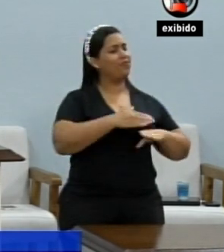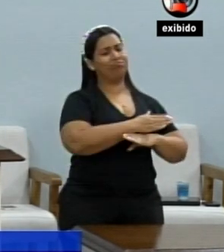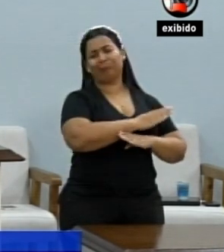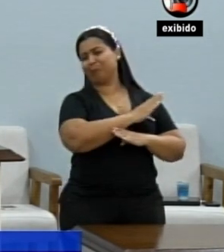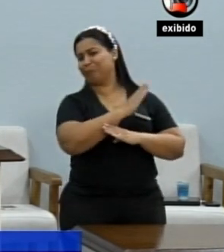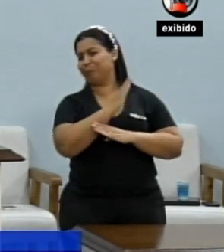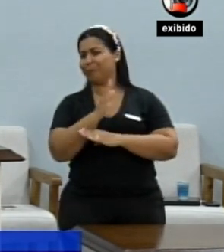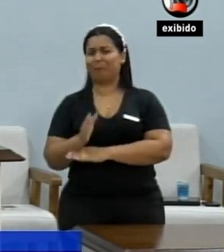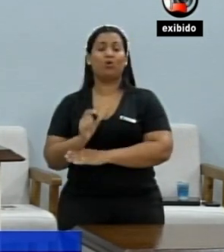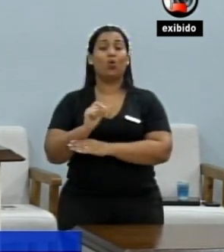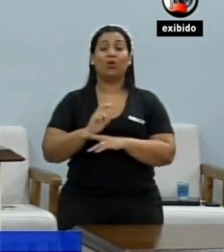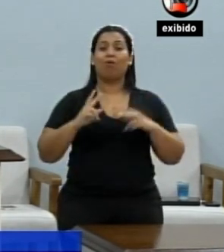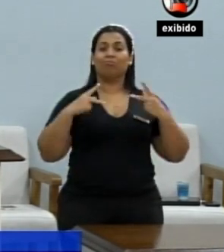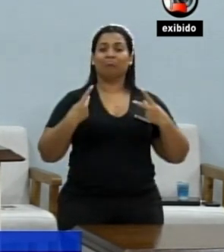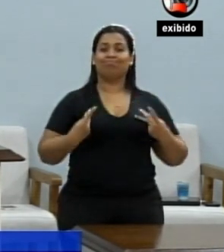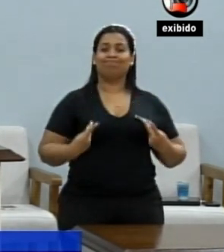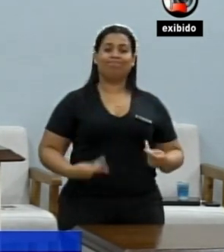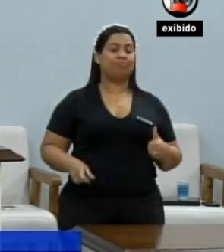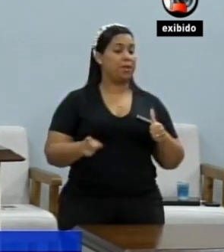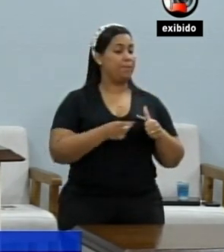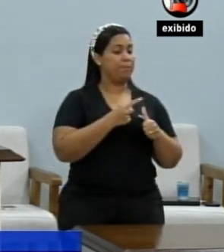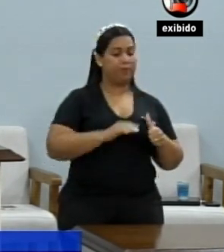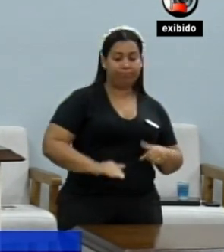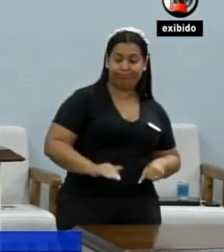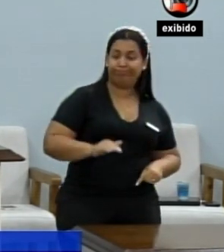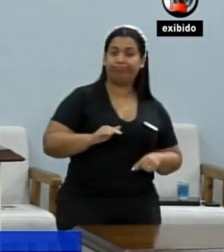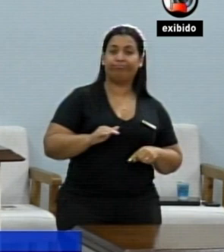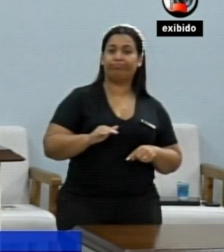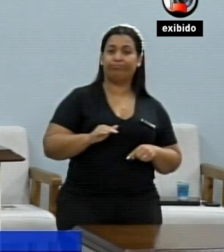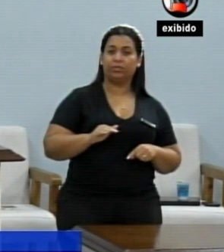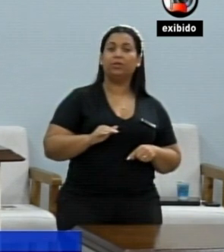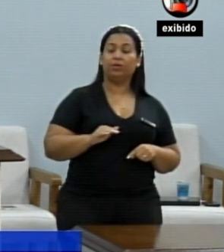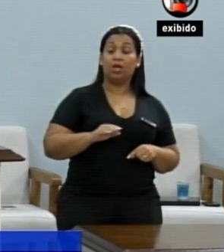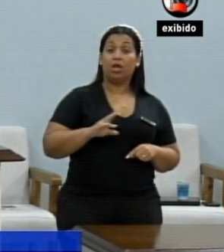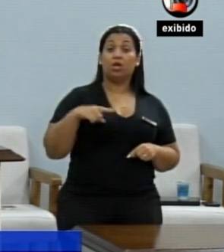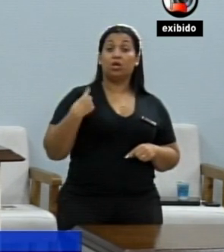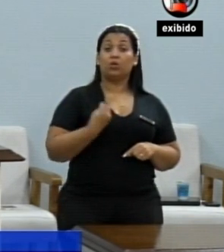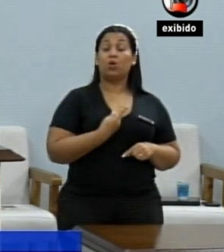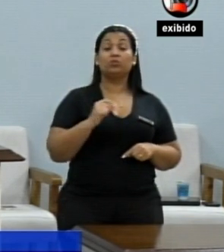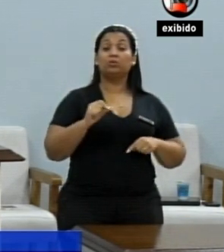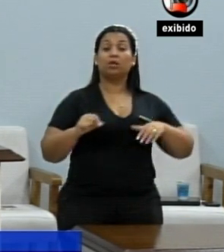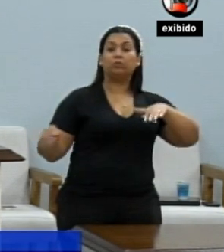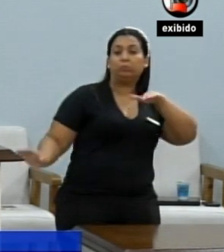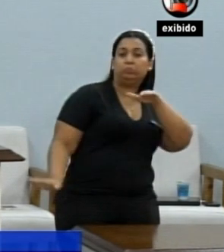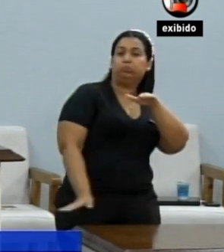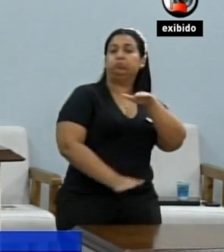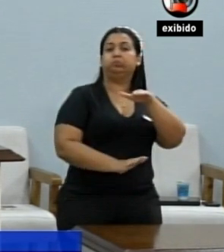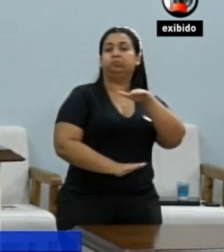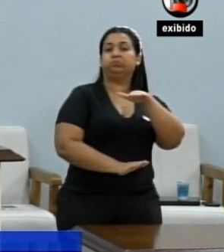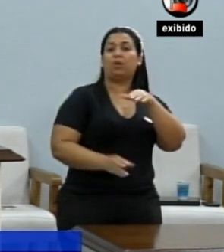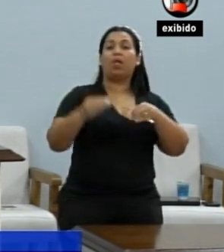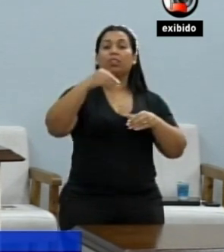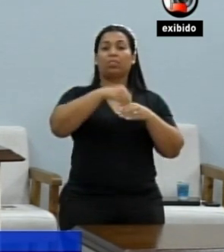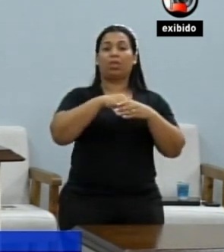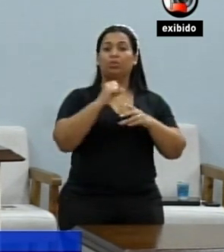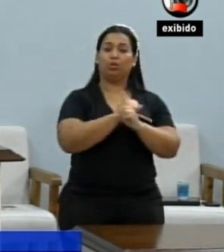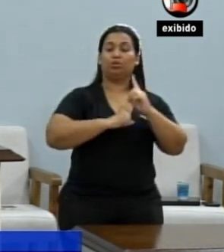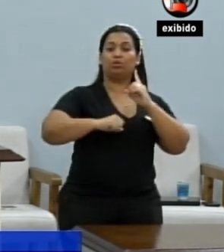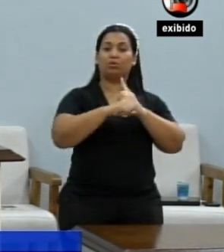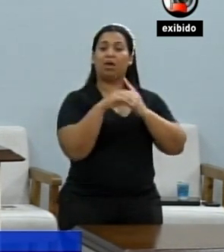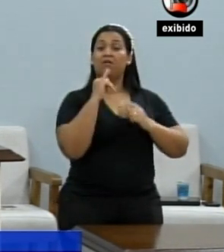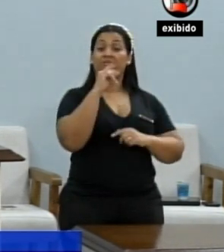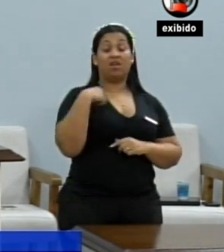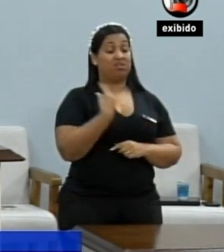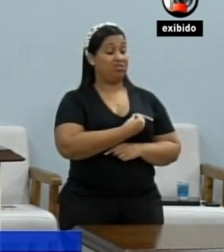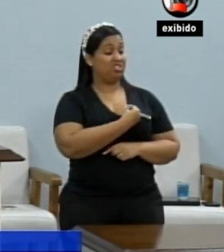A desumanização desde a primeira infância, nos colocando como subcategorias na sociedade, para nos dizer que as nossas